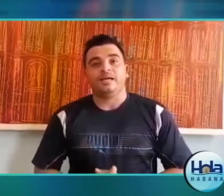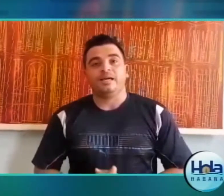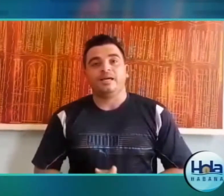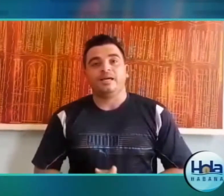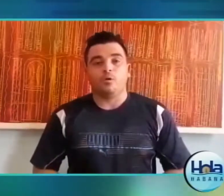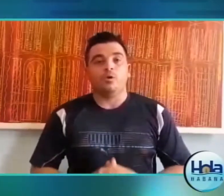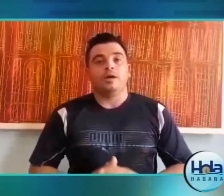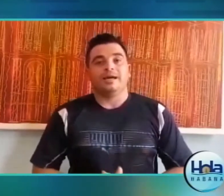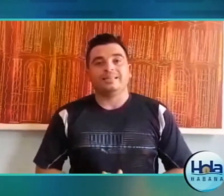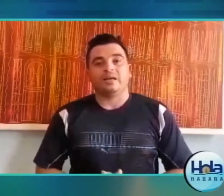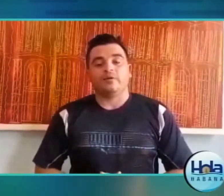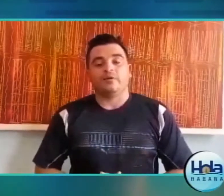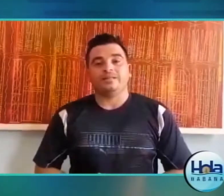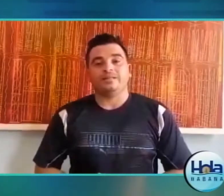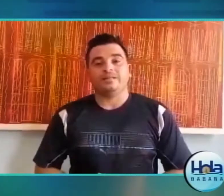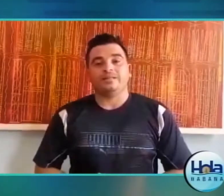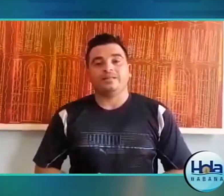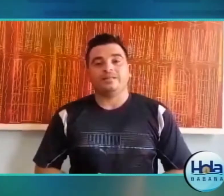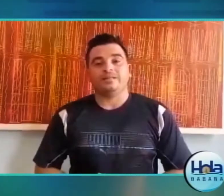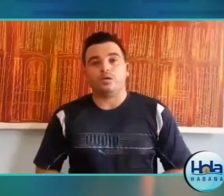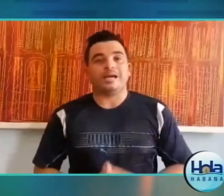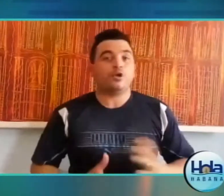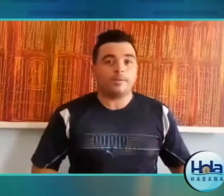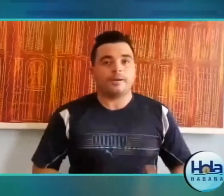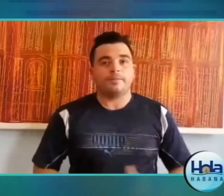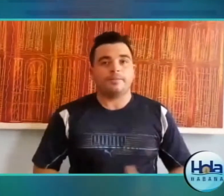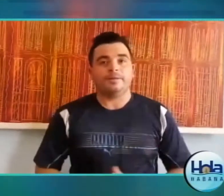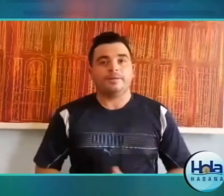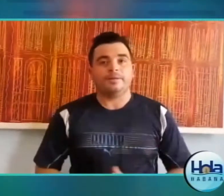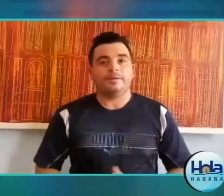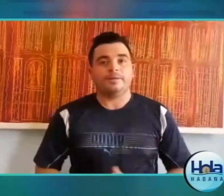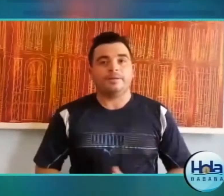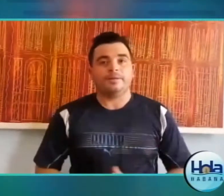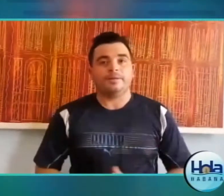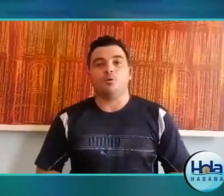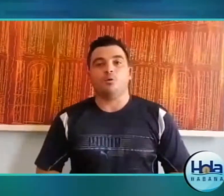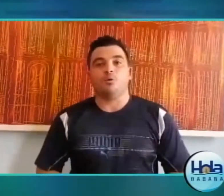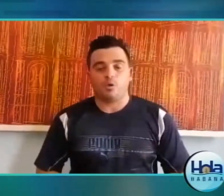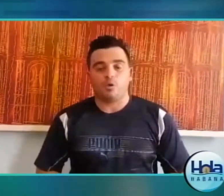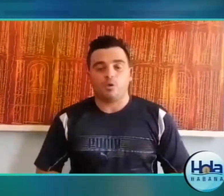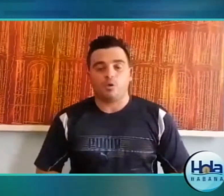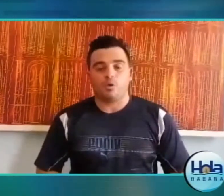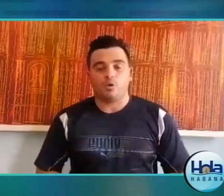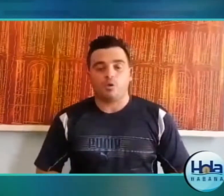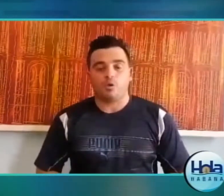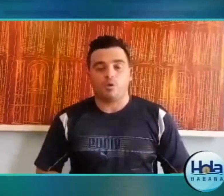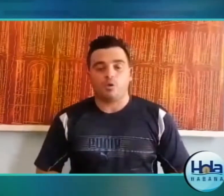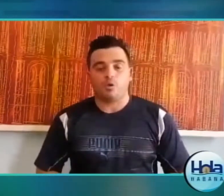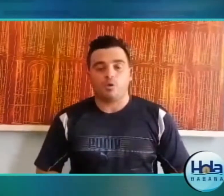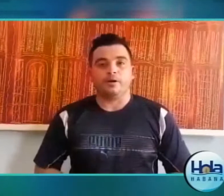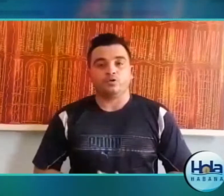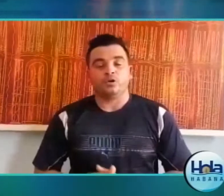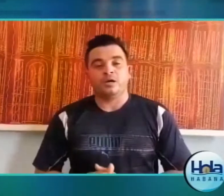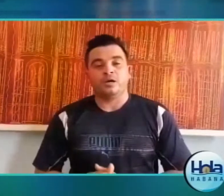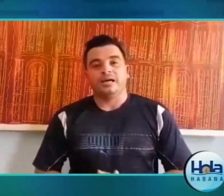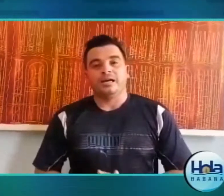atletas, en nuestro pueblo. Esta vez no se salga con la suya y no le permita a nuestra selección de buscar su boleto a los Juegos Olímpicos en